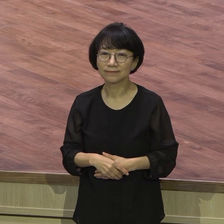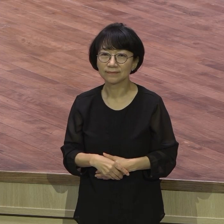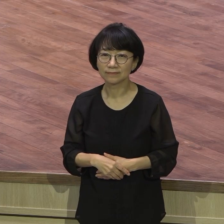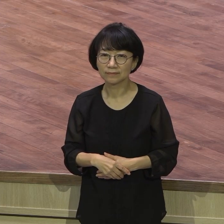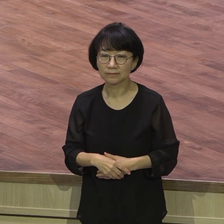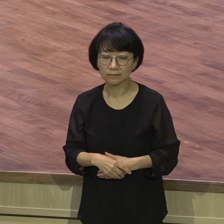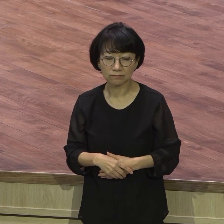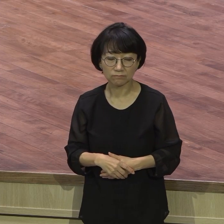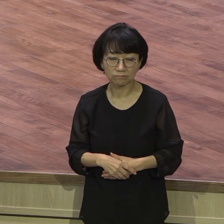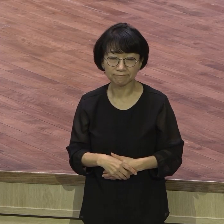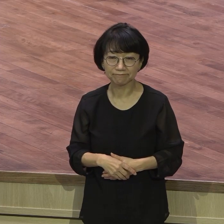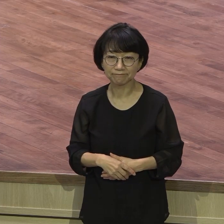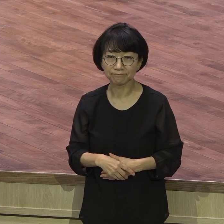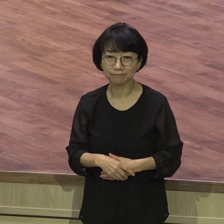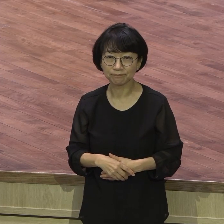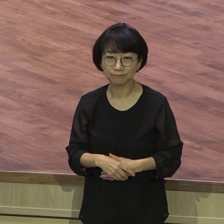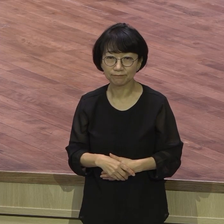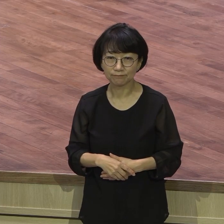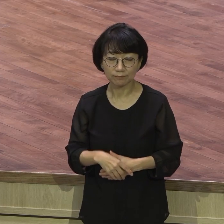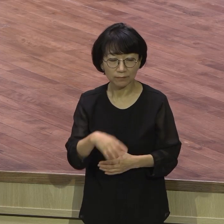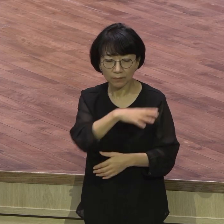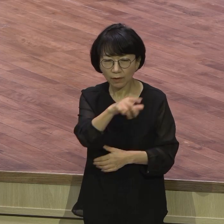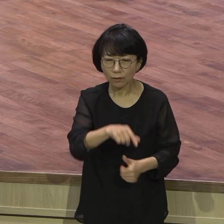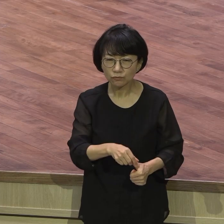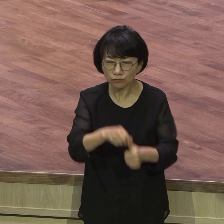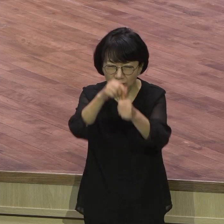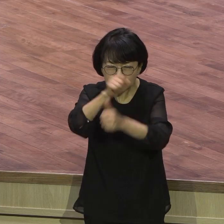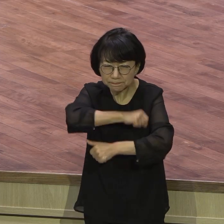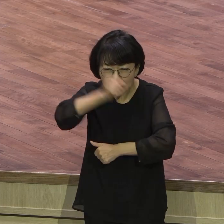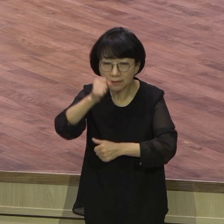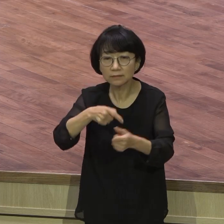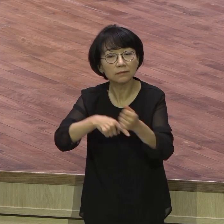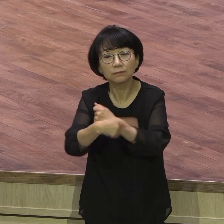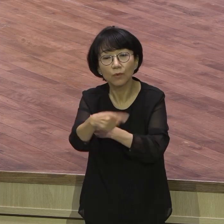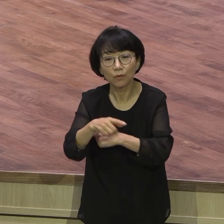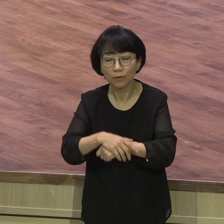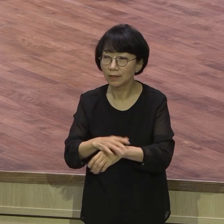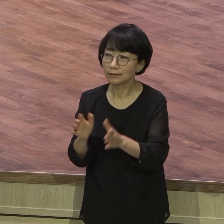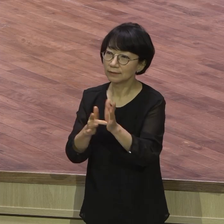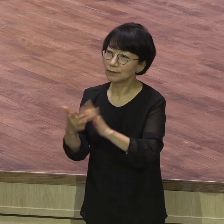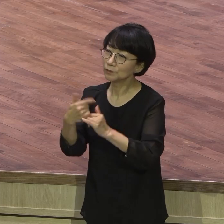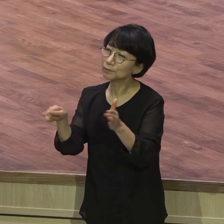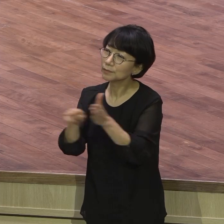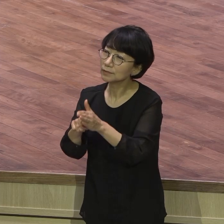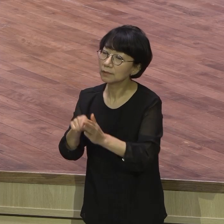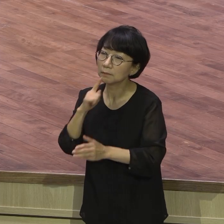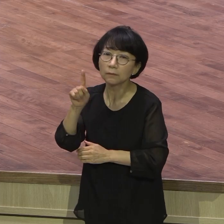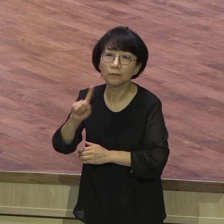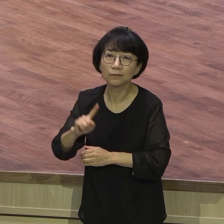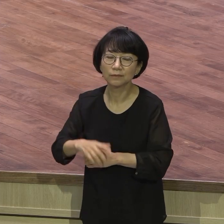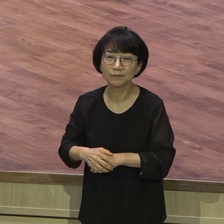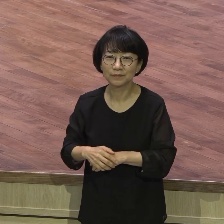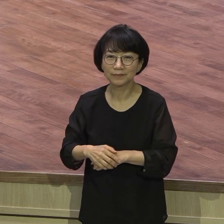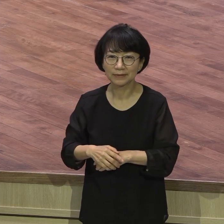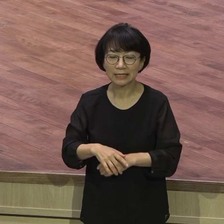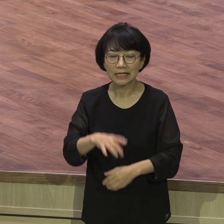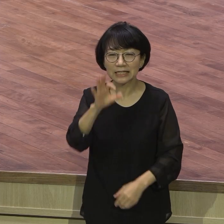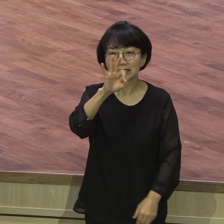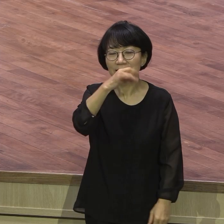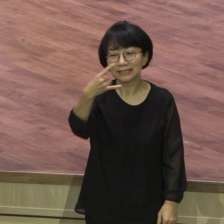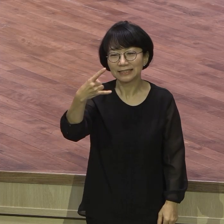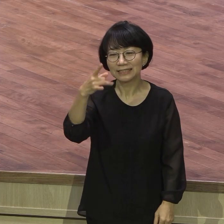송양받았다가 무슨 말이에요? 구원받았다가 무슨 말이에요? 예수 믿는다가 무슨 말이에요? 어인이라는